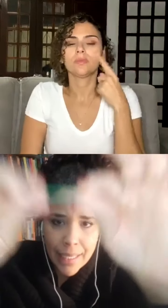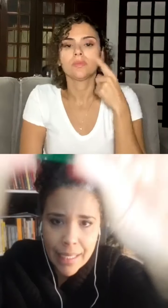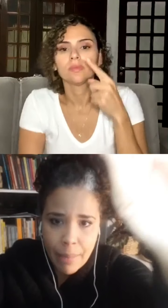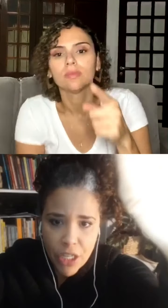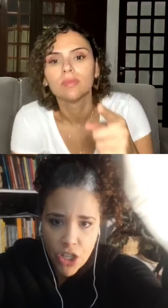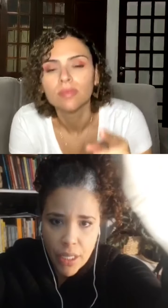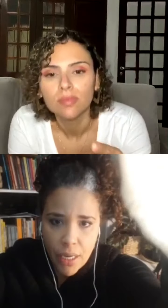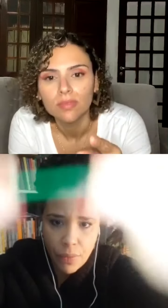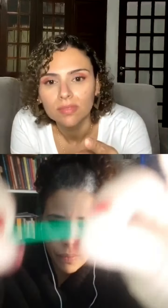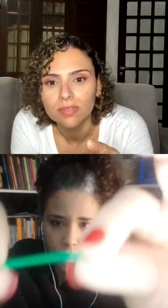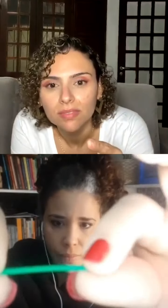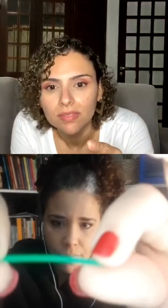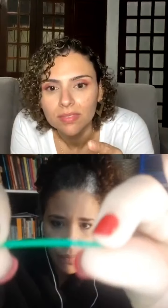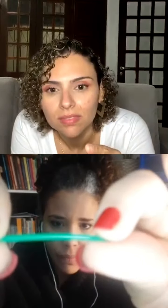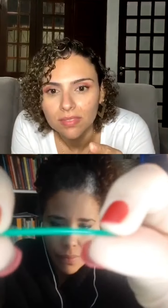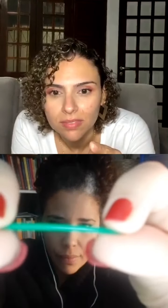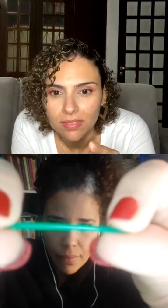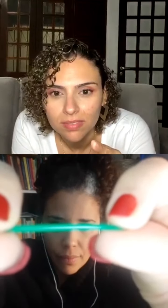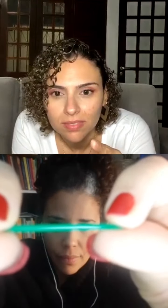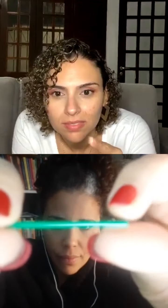esse bastão,